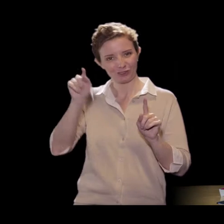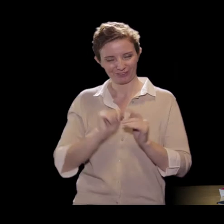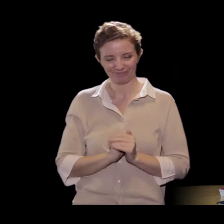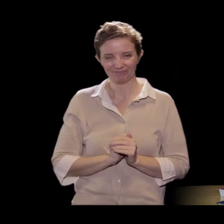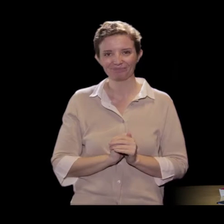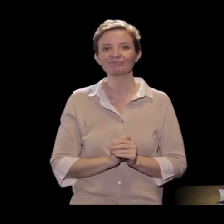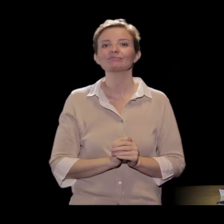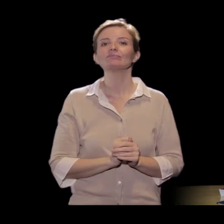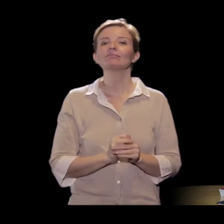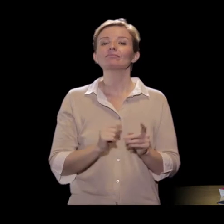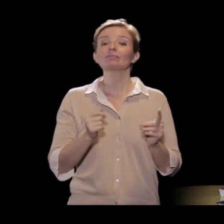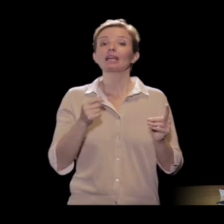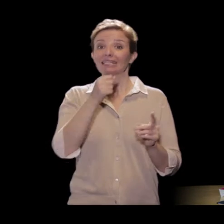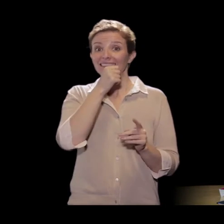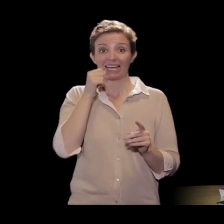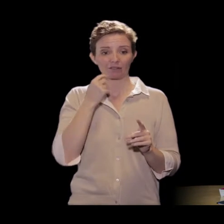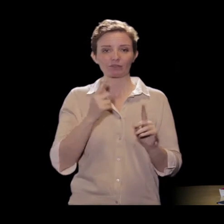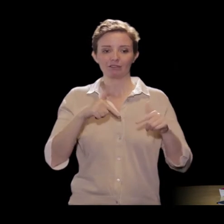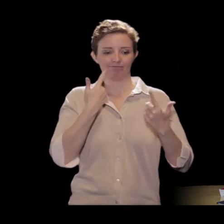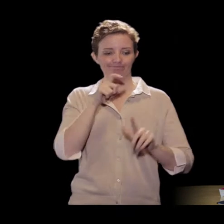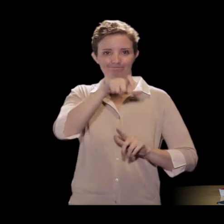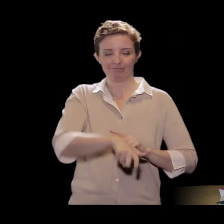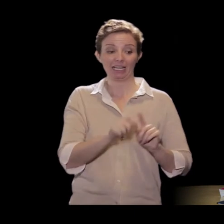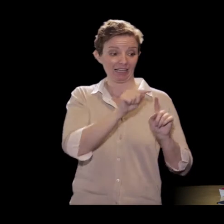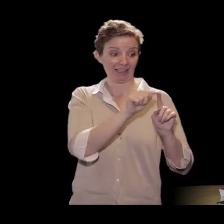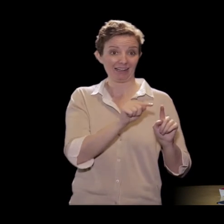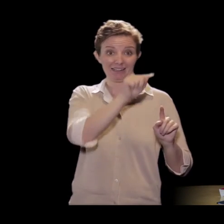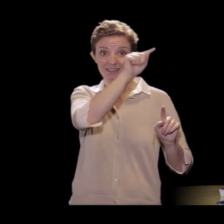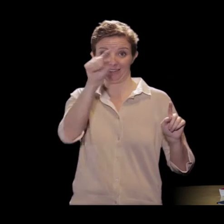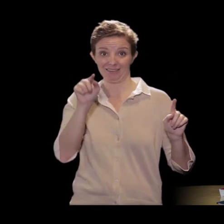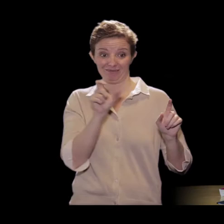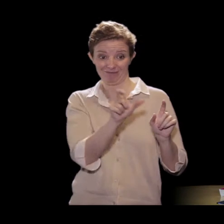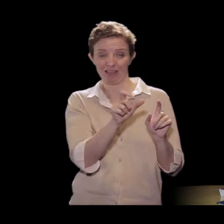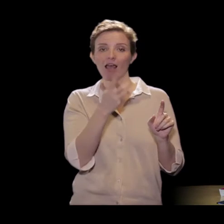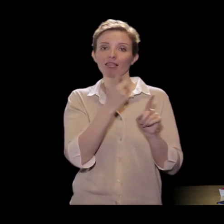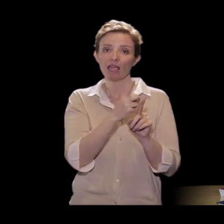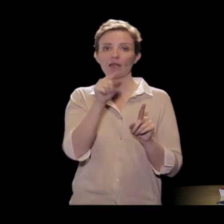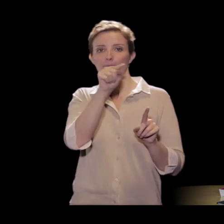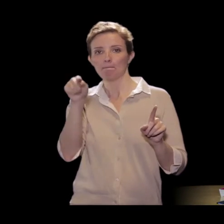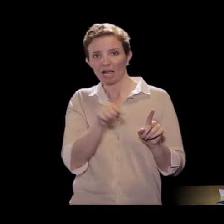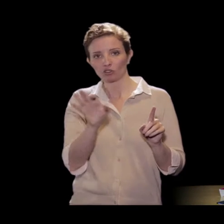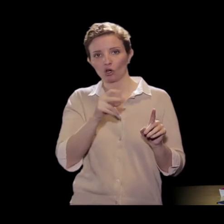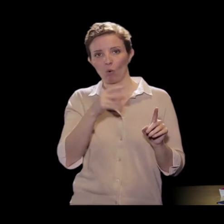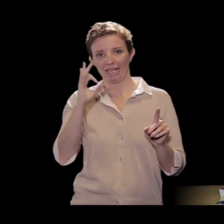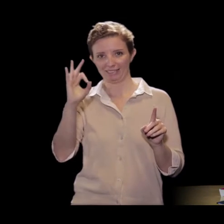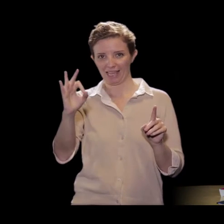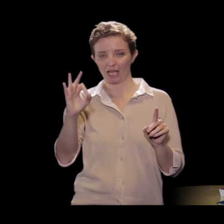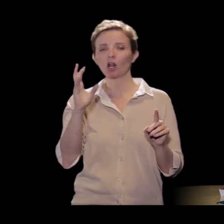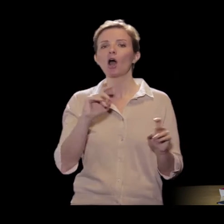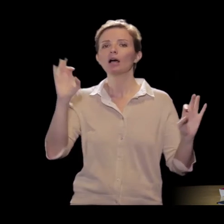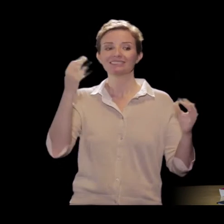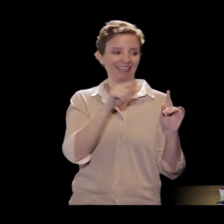dobbiamo imporre che il radicando debba essere maggiore o uguale di 0 nel caso in cui la radice dove compare